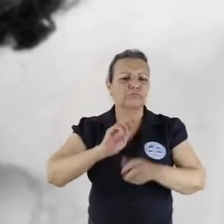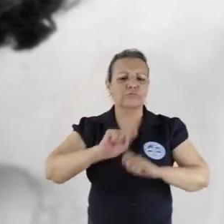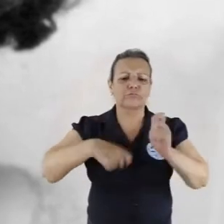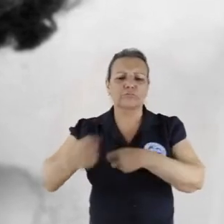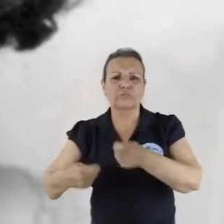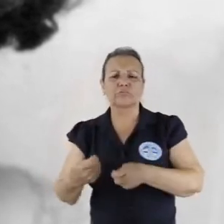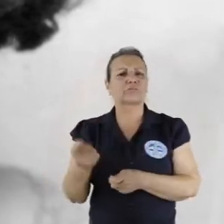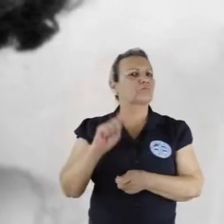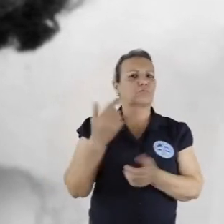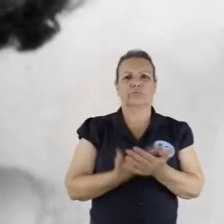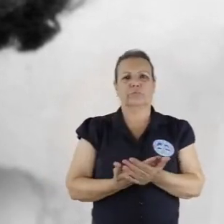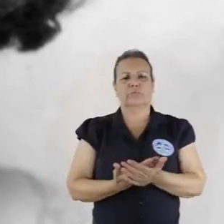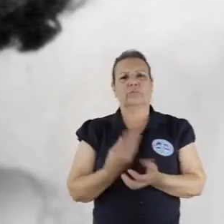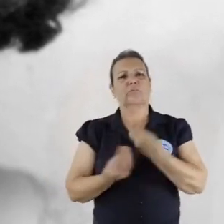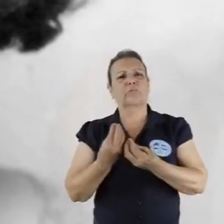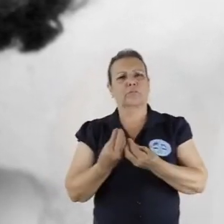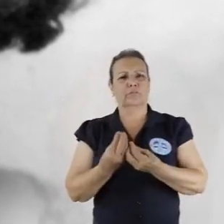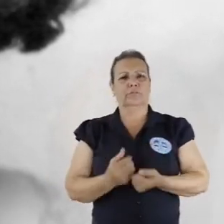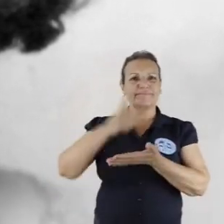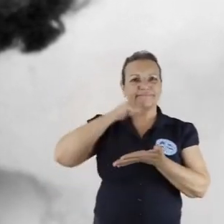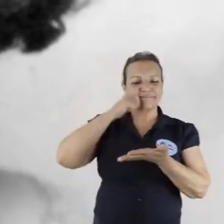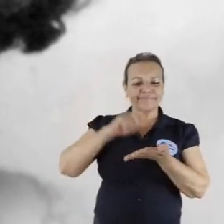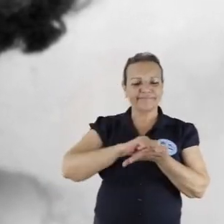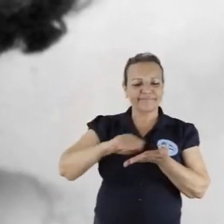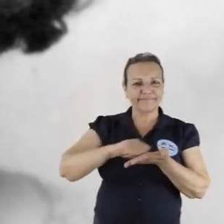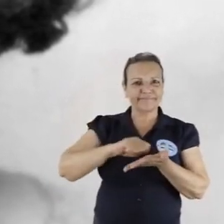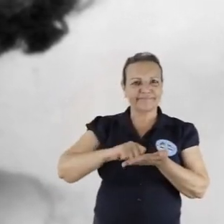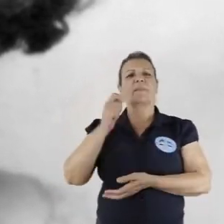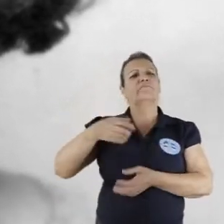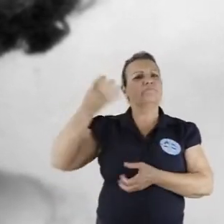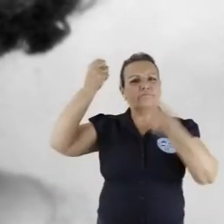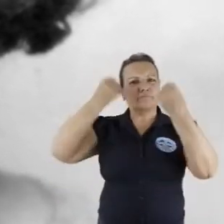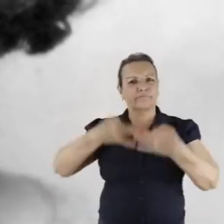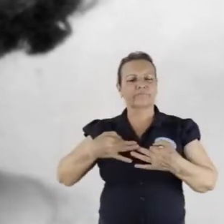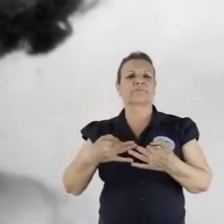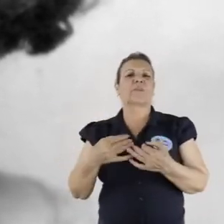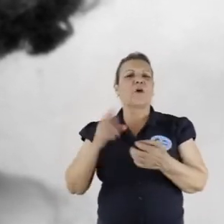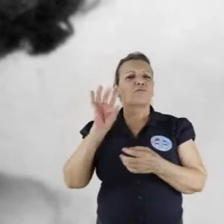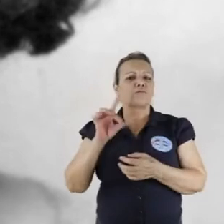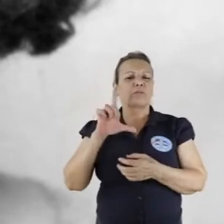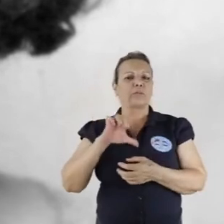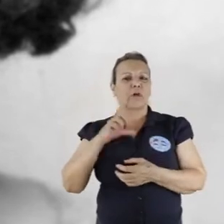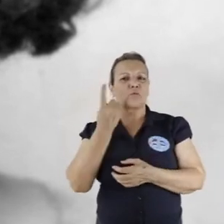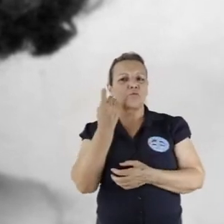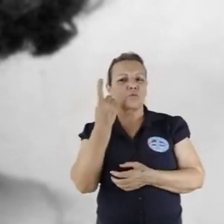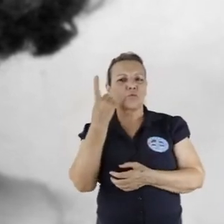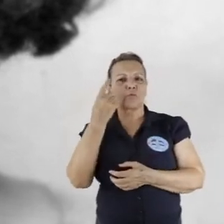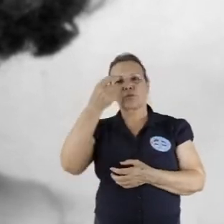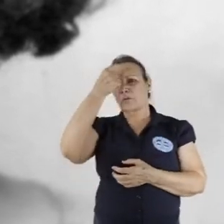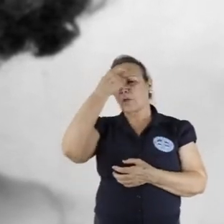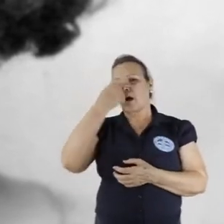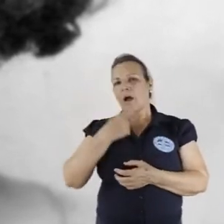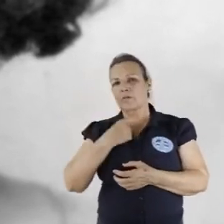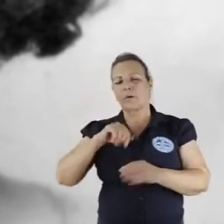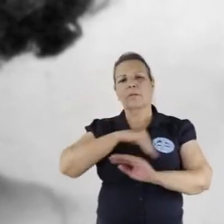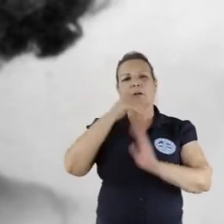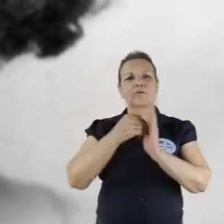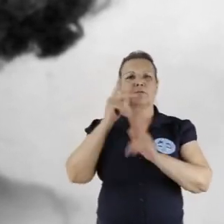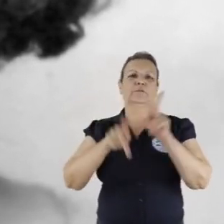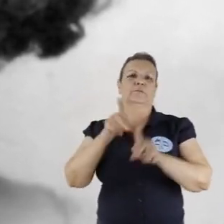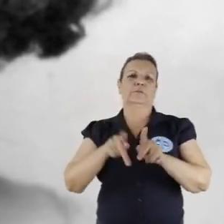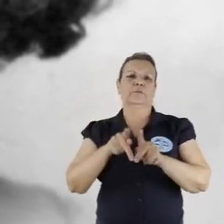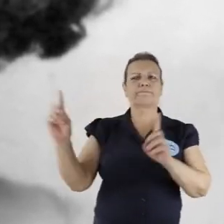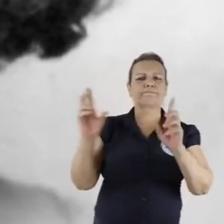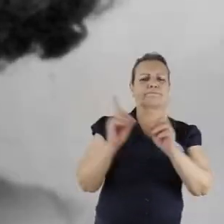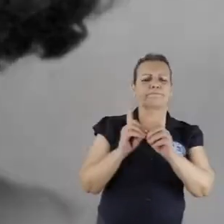e mesma razão para todos os homens. Eles só se tornam estranhos e impenetráveis uns para os outros quando dela se